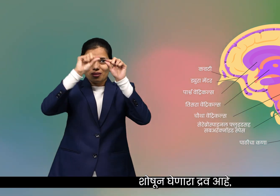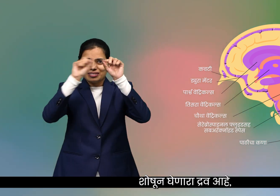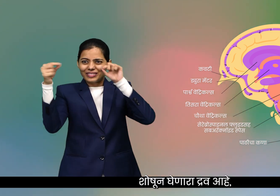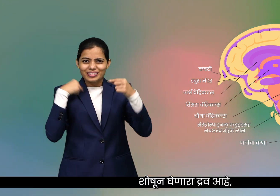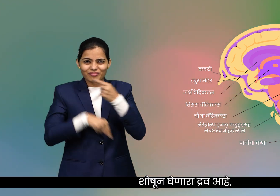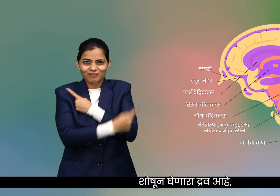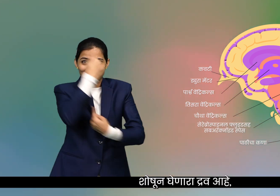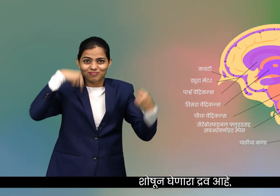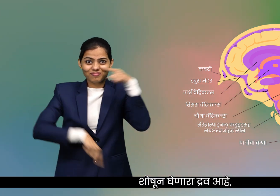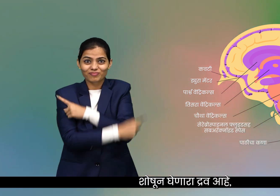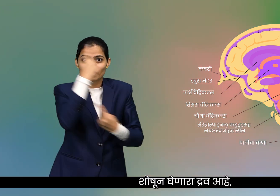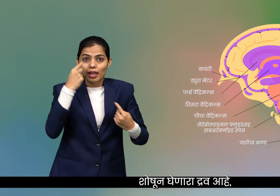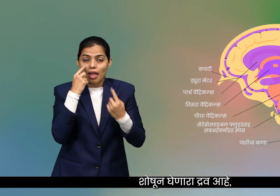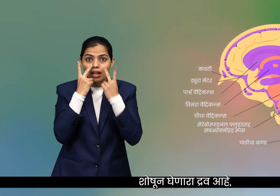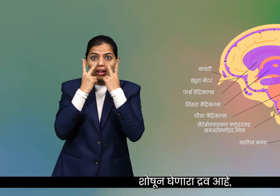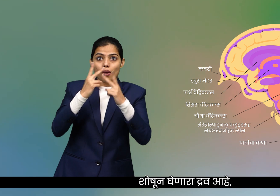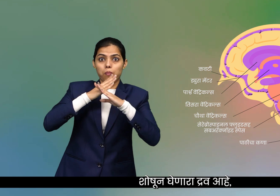झटका शोषून घेणारा द्रव आहे,